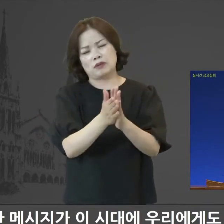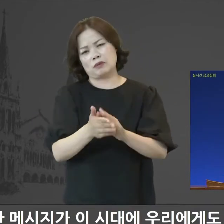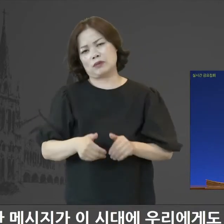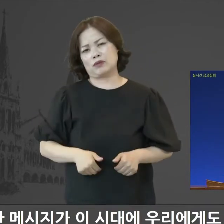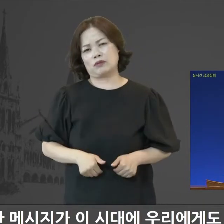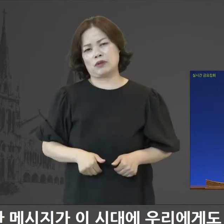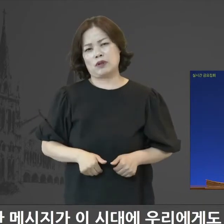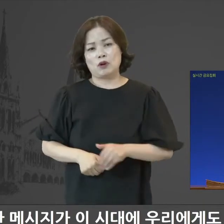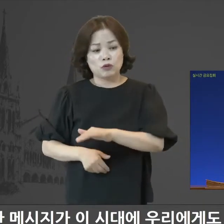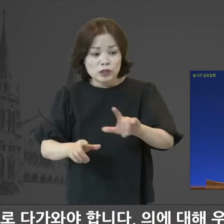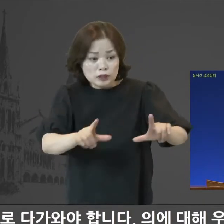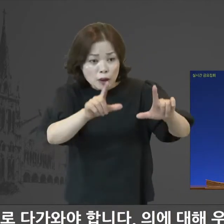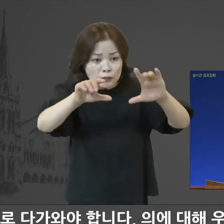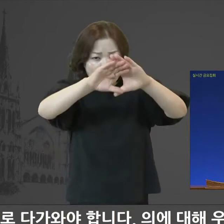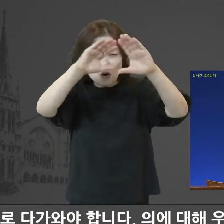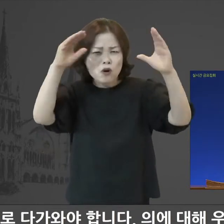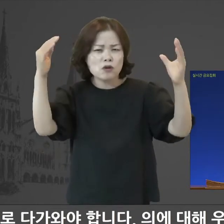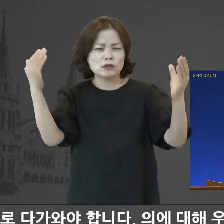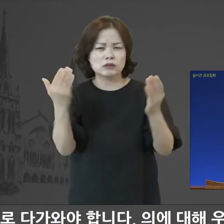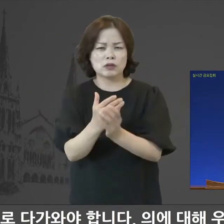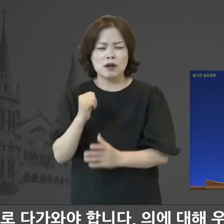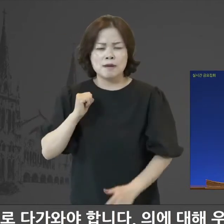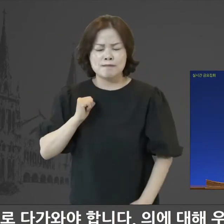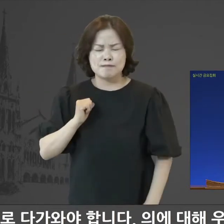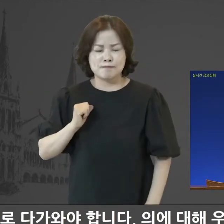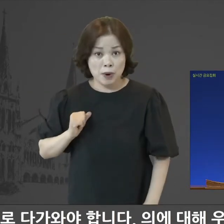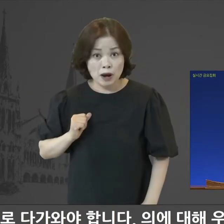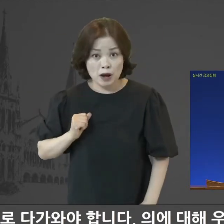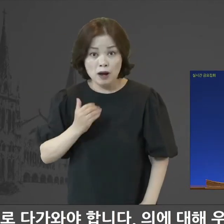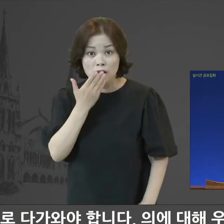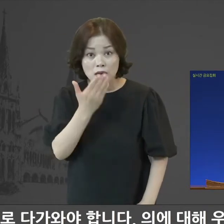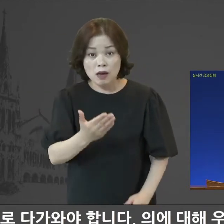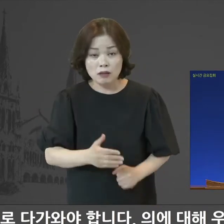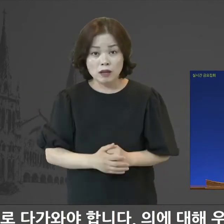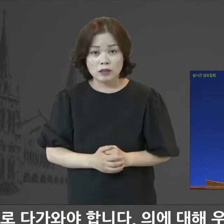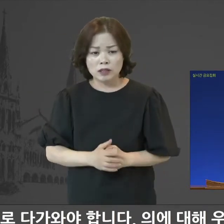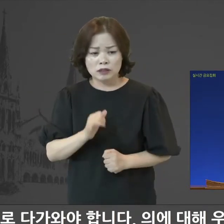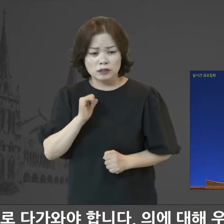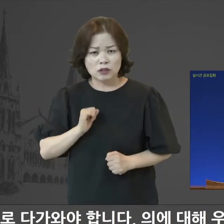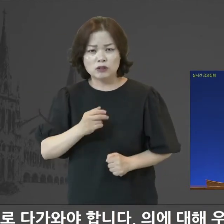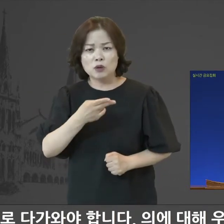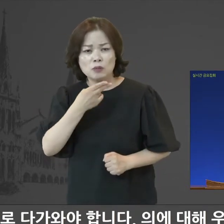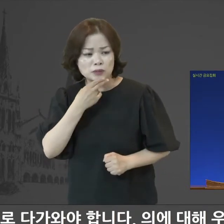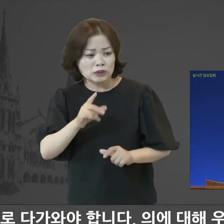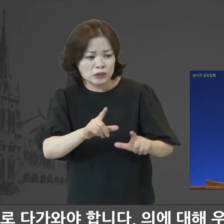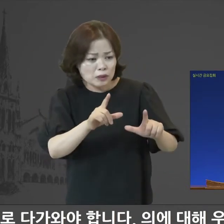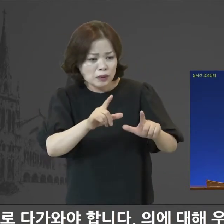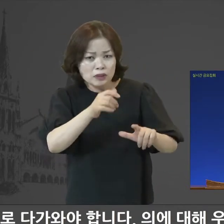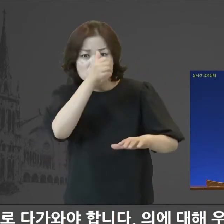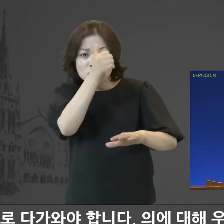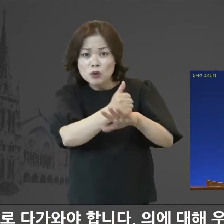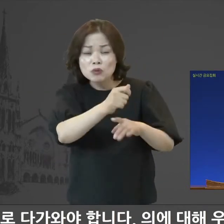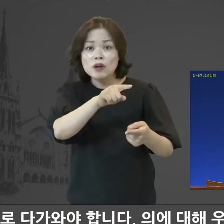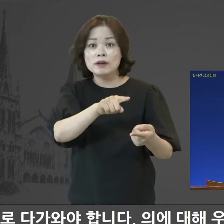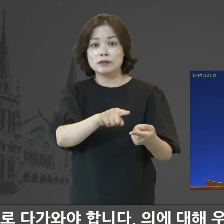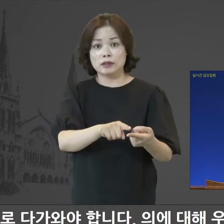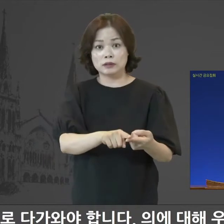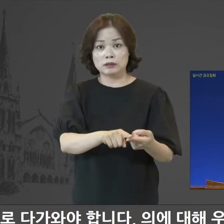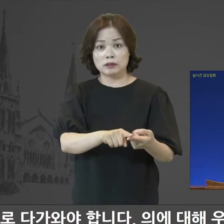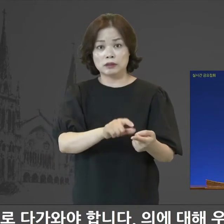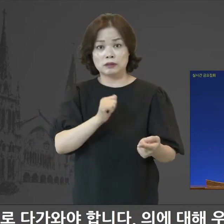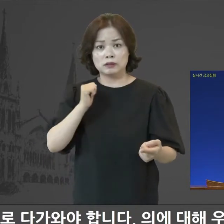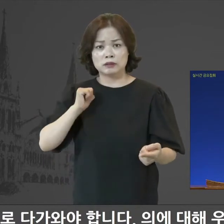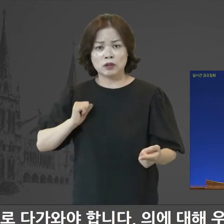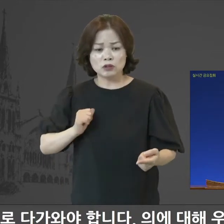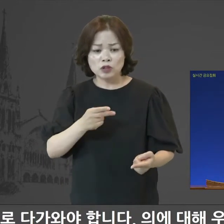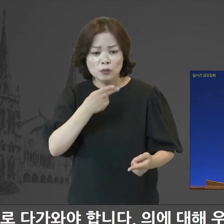겁니다. 우리 삶 전체가 좀 더 절제할 수 있도록 절제 없는 삶의 결과에 대해서, 절제